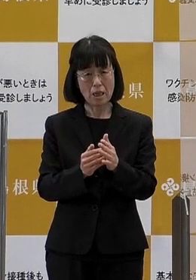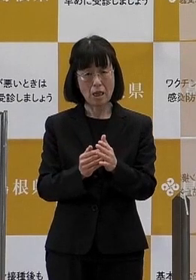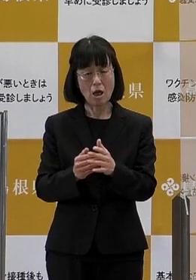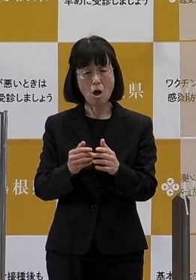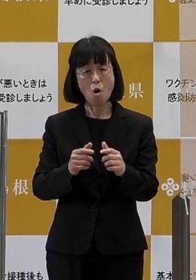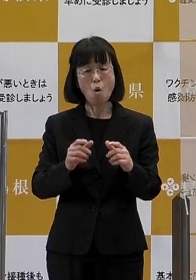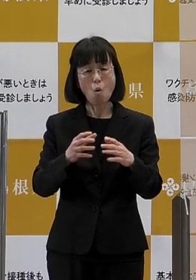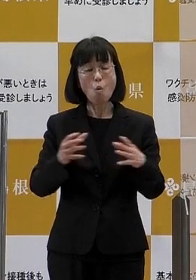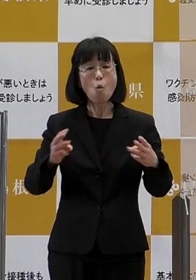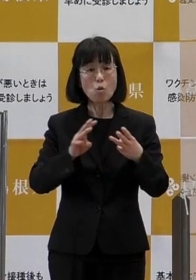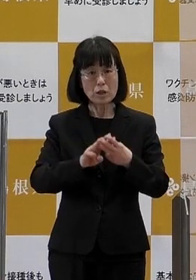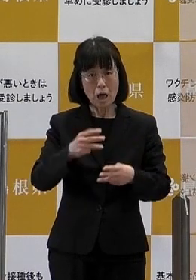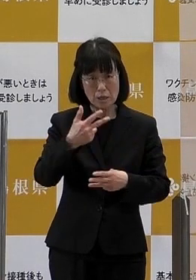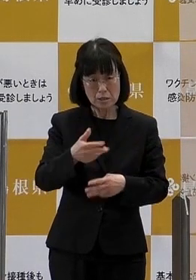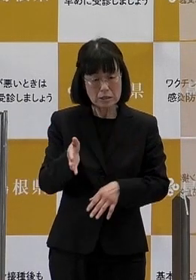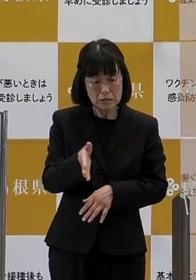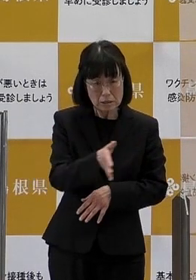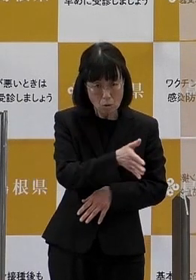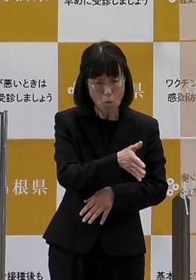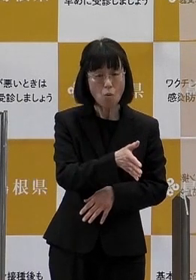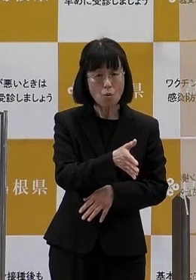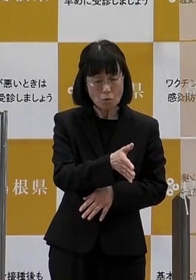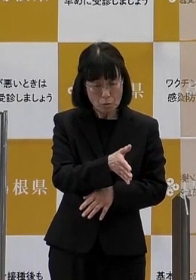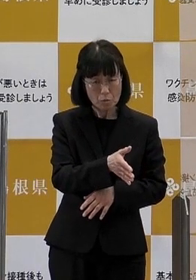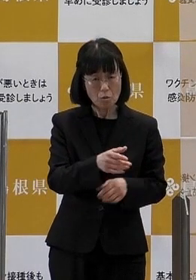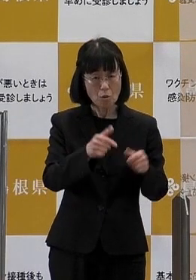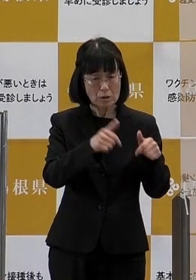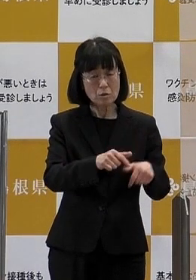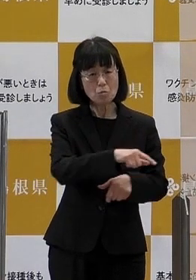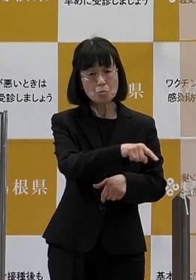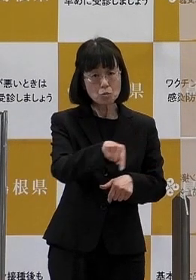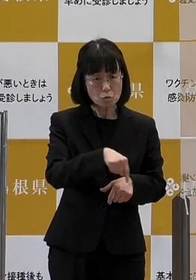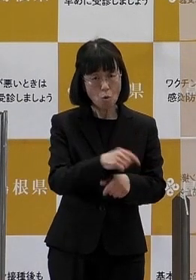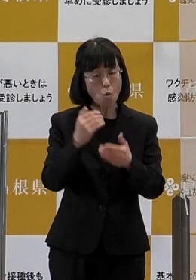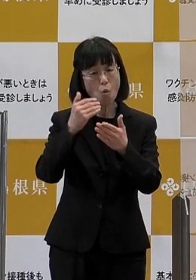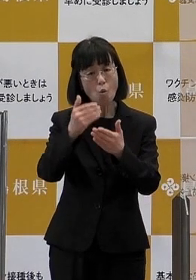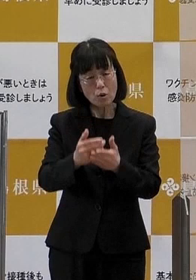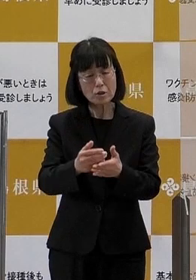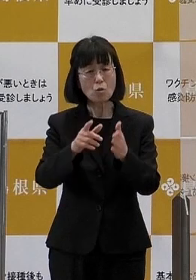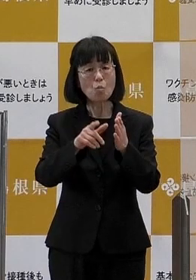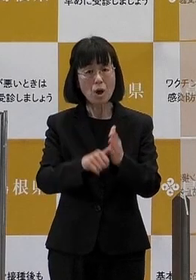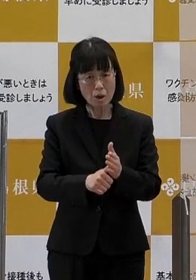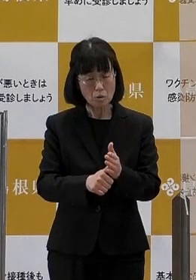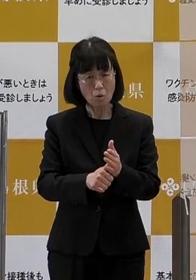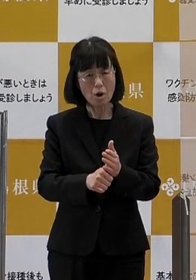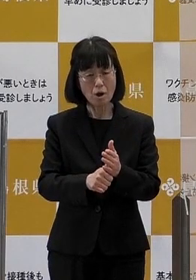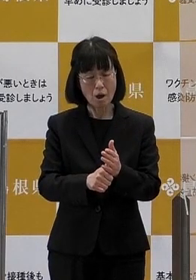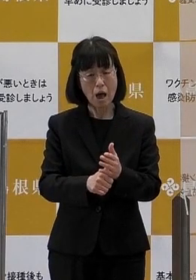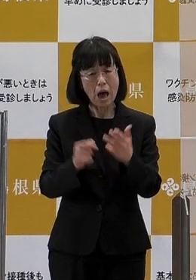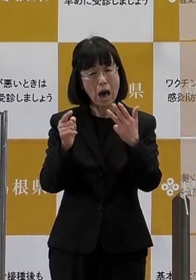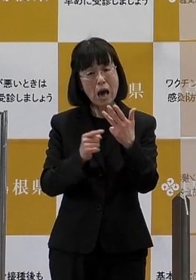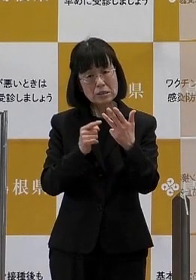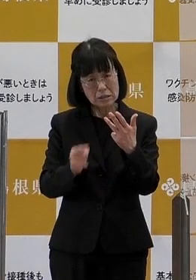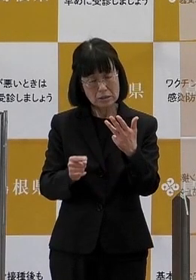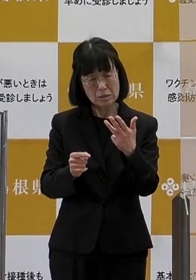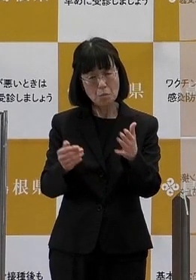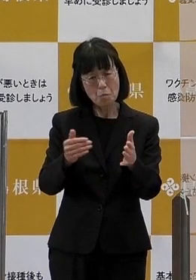以西の県西部地域と沖地域の飲食店利用の場合につきましては8人以